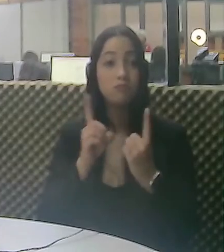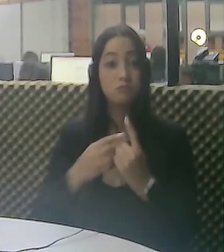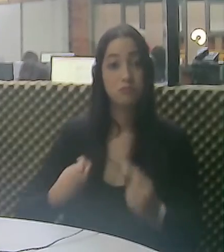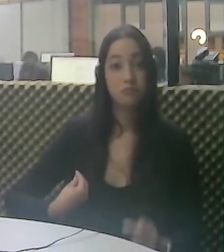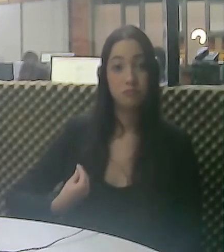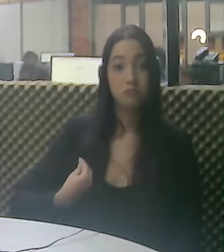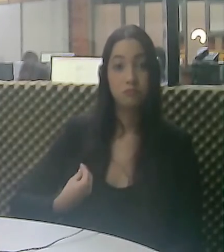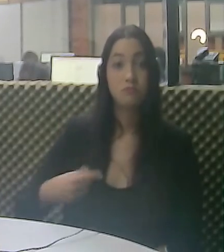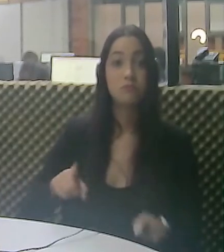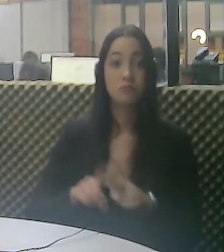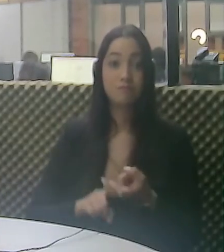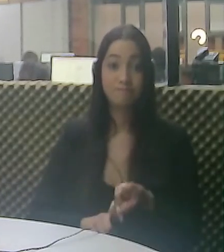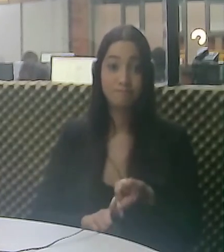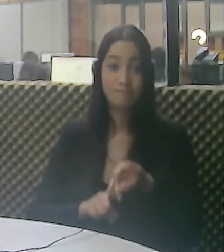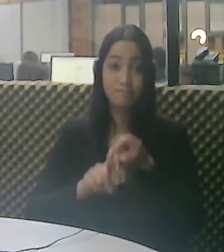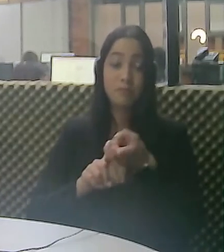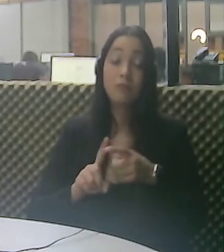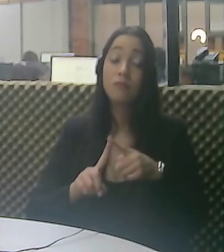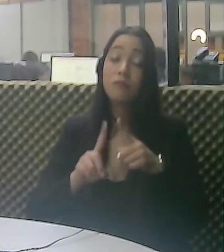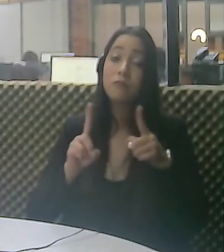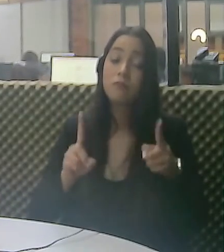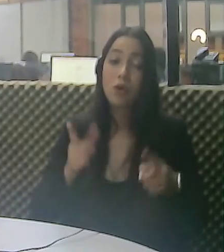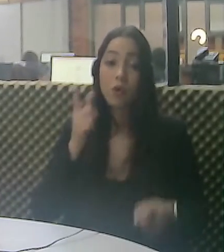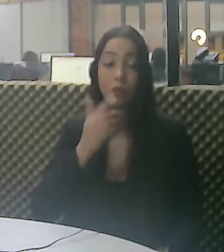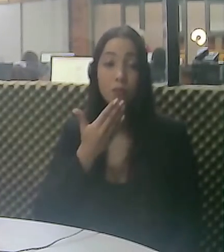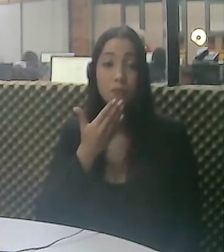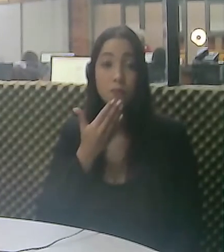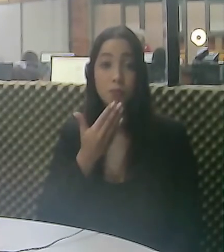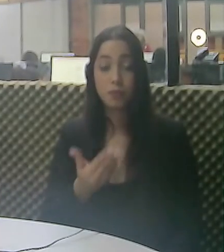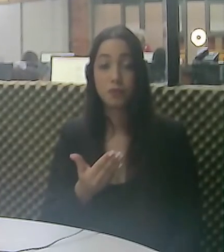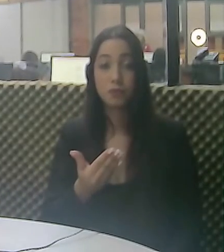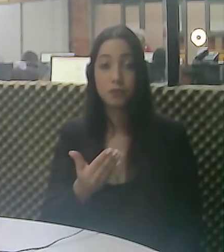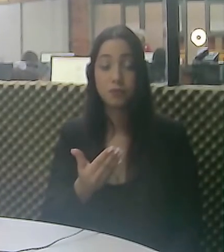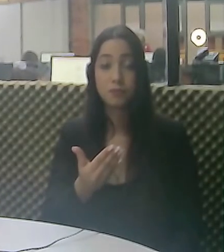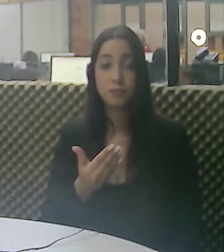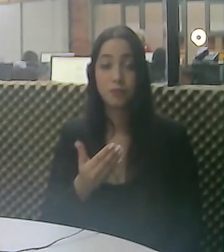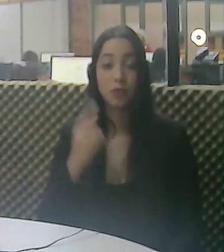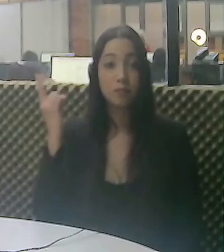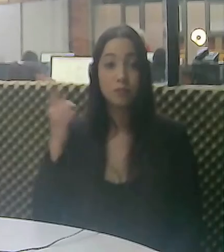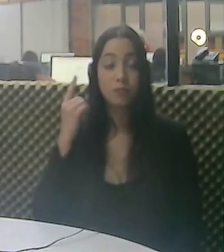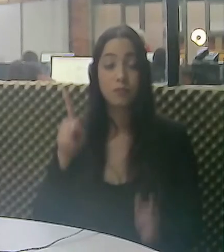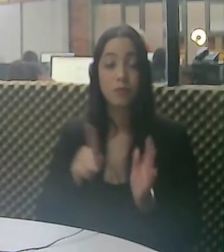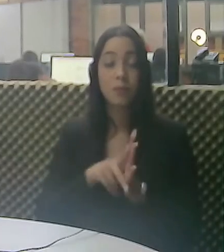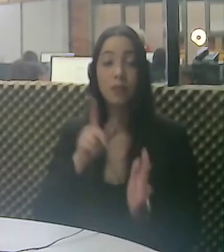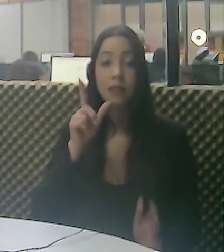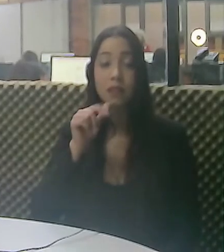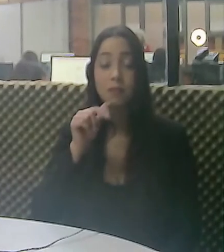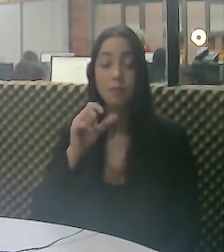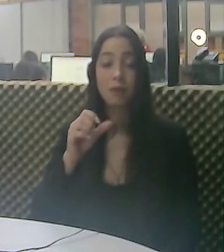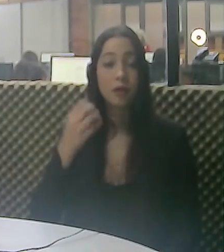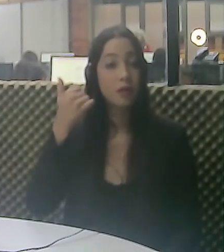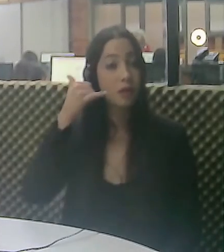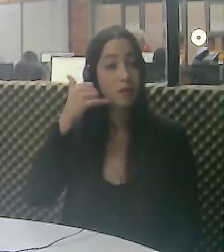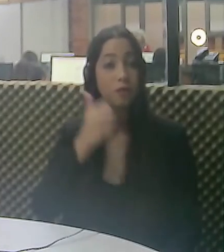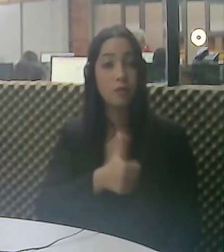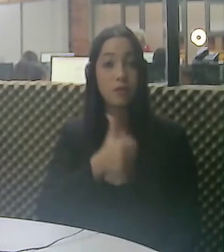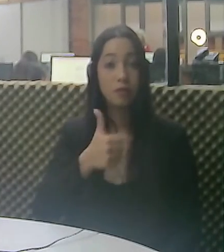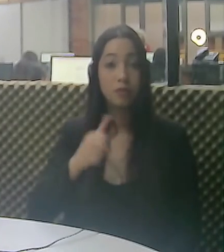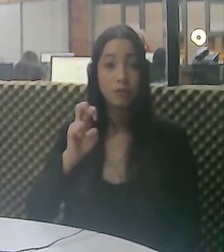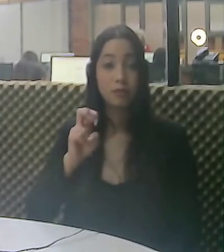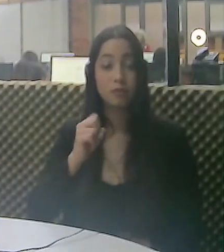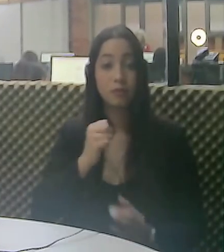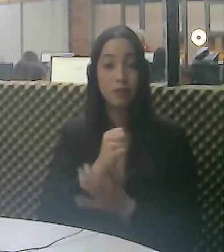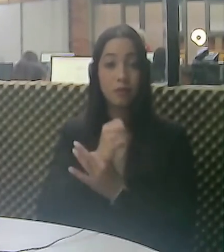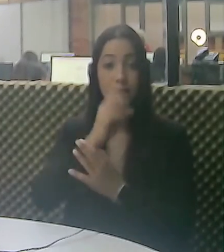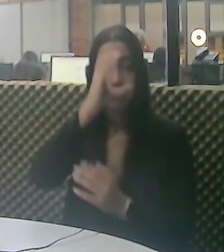presenciais estarão suspensos mas poderão ser solicitados o plantão dos demais vai atender pelo telefone 115 a